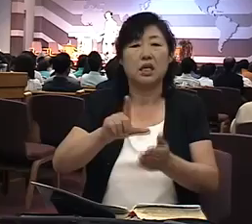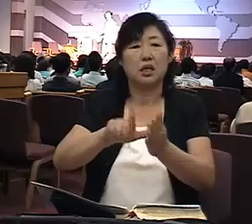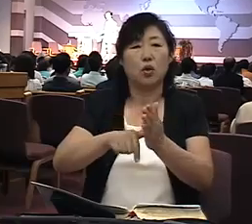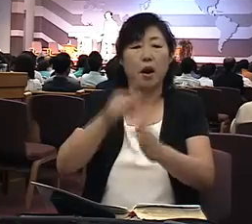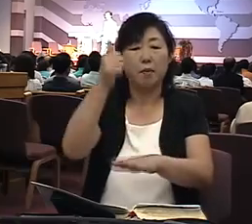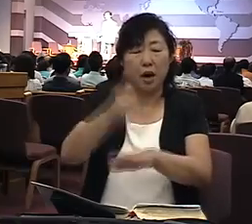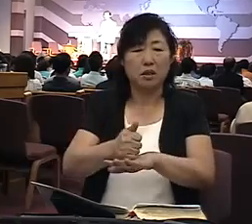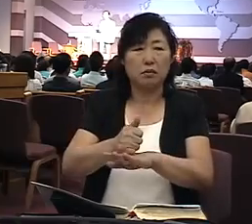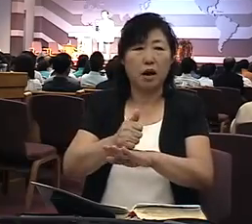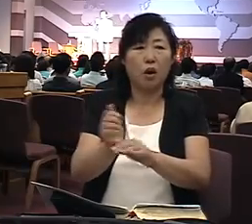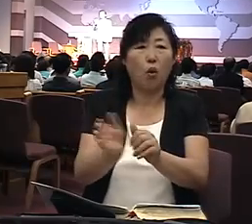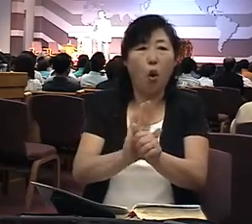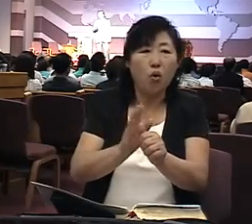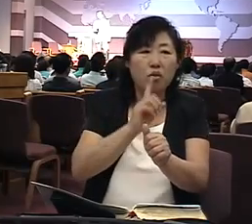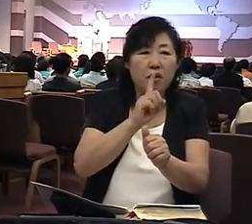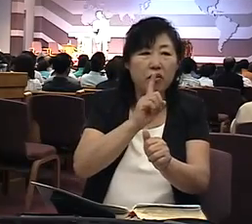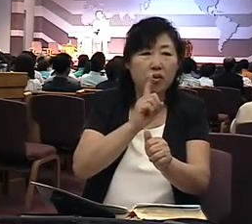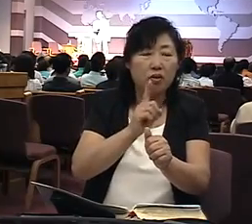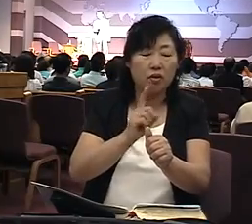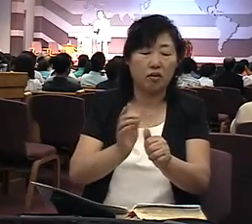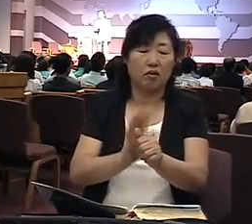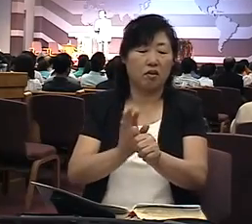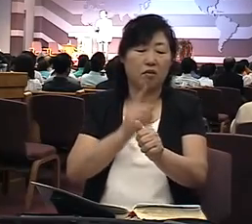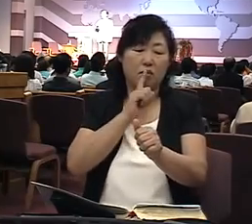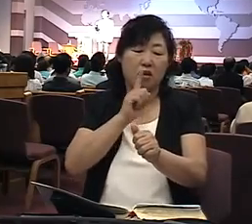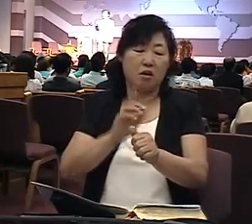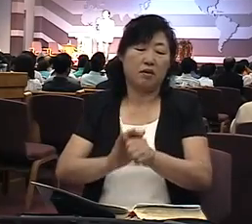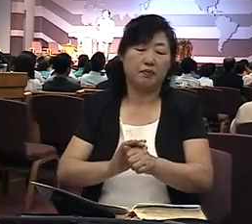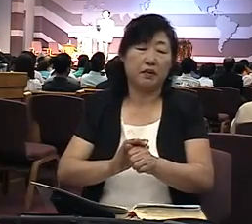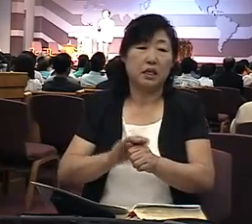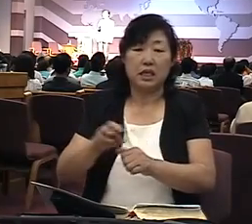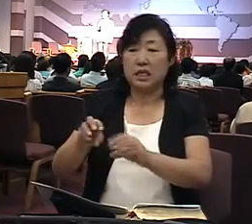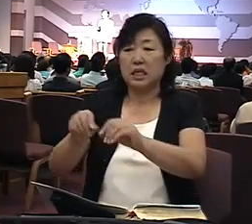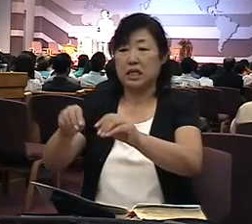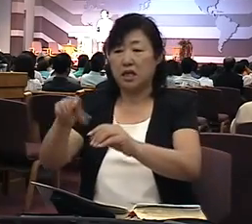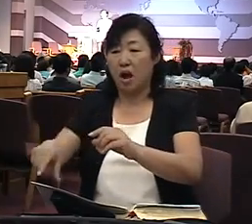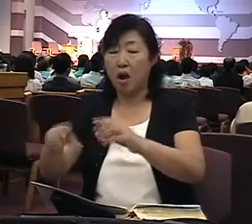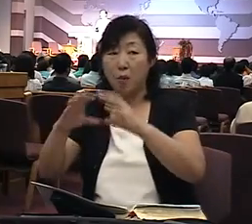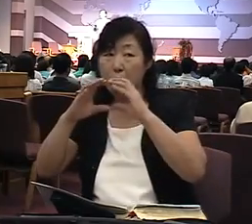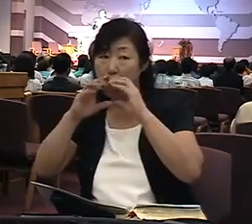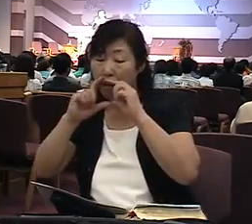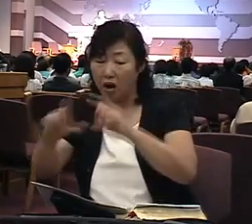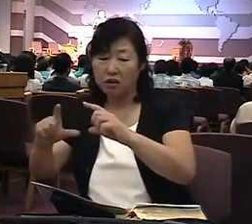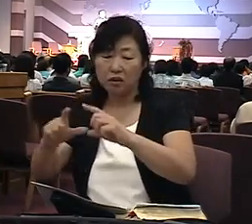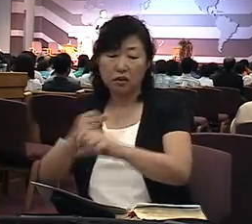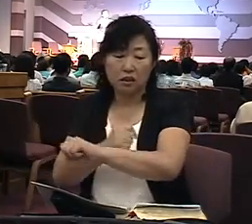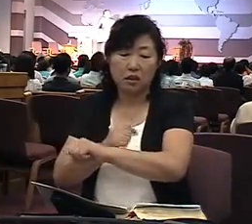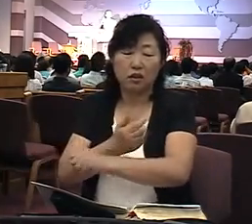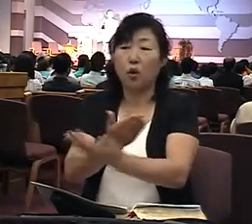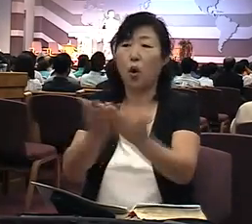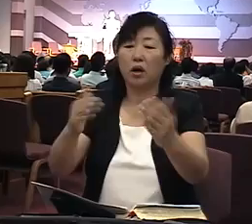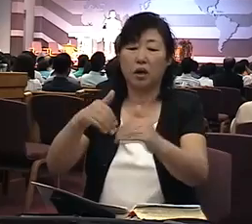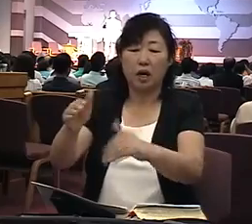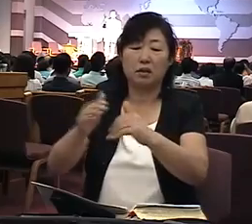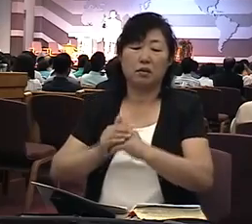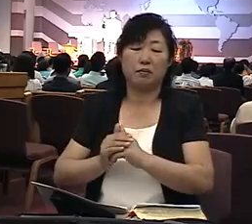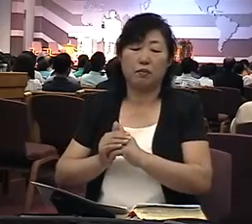제자들에게 주시는데 그게 바로 지상명령이죠. 지상명령에 무슨 말씀을 하십니까? 너희는 가서